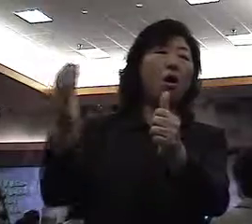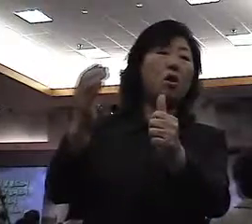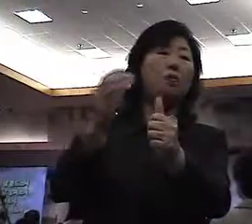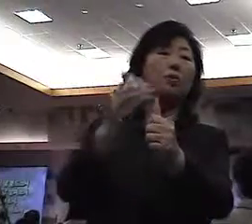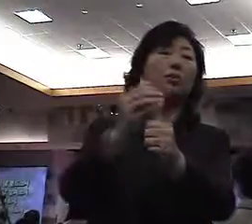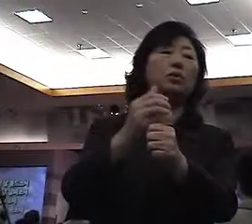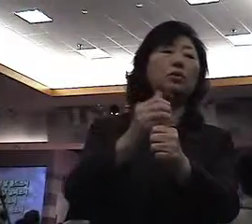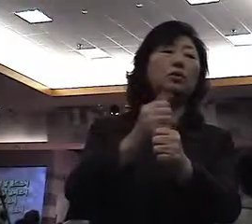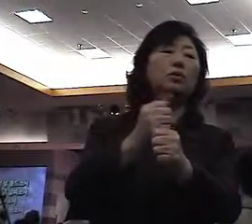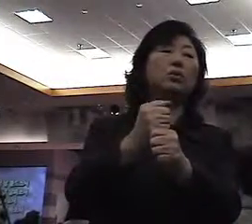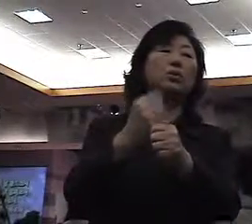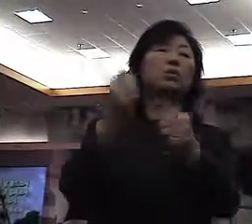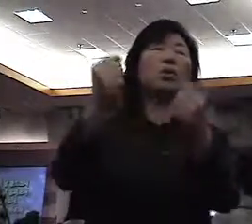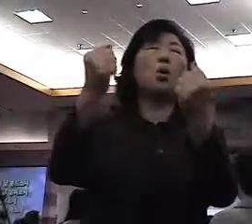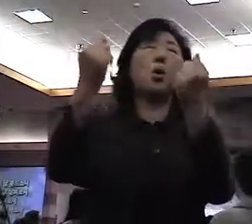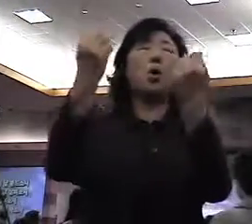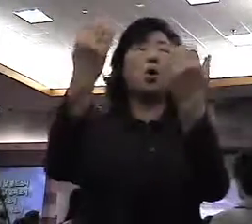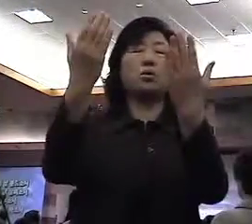날